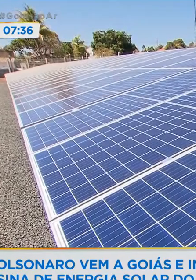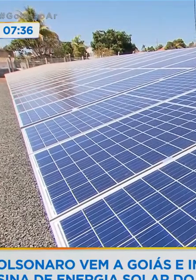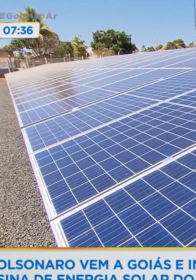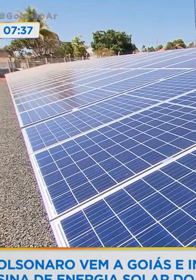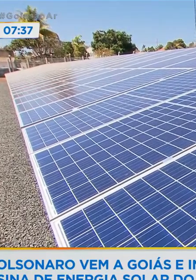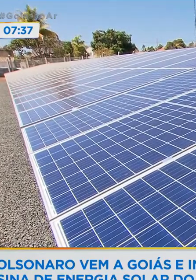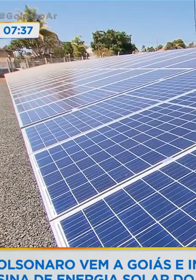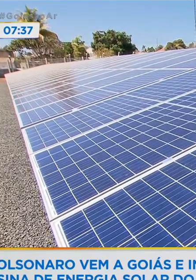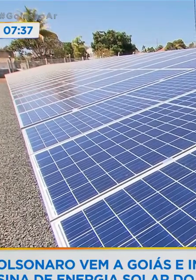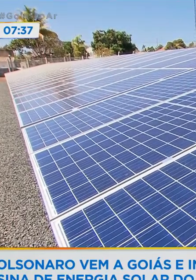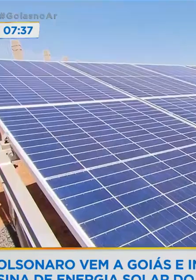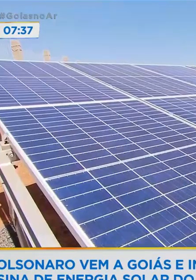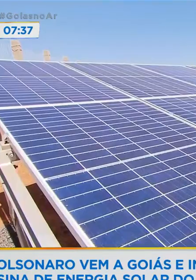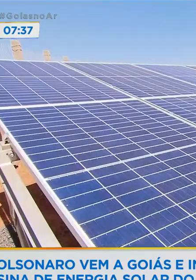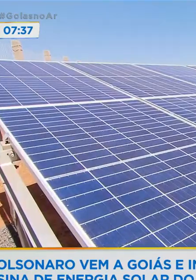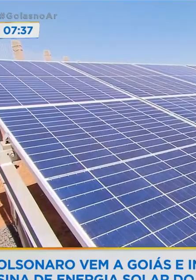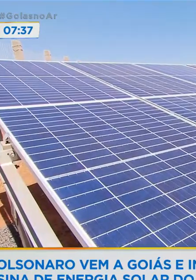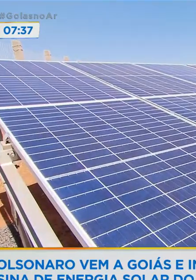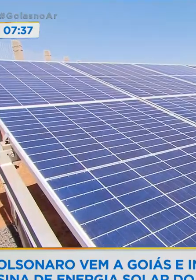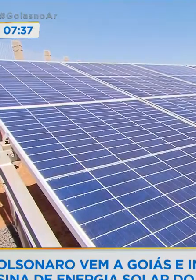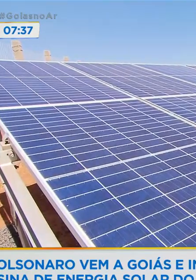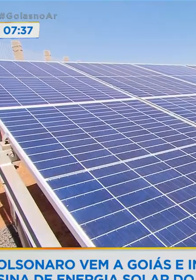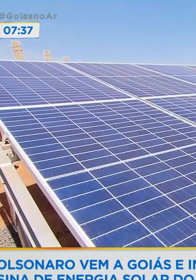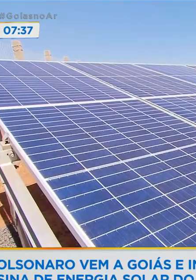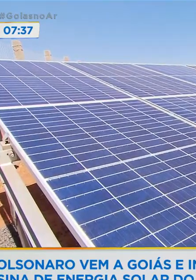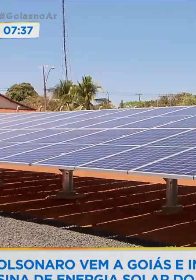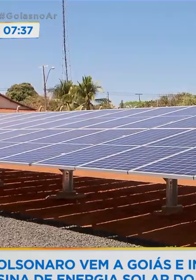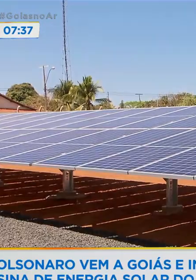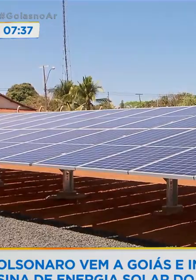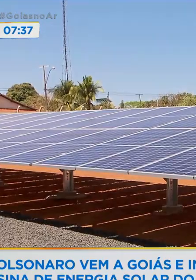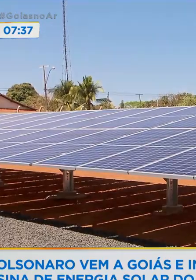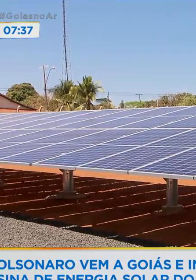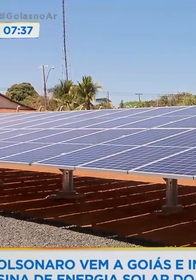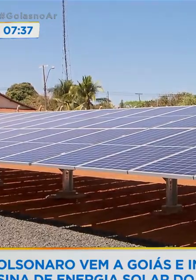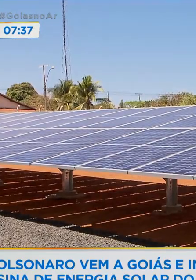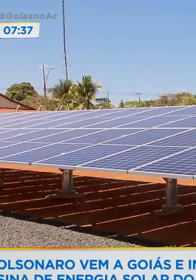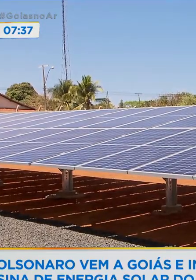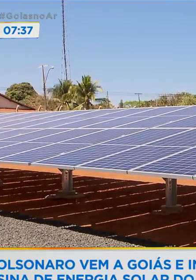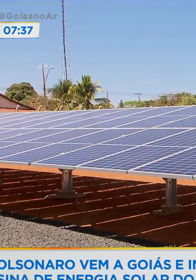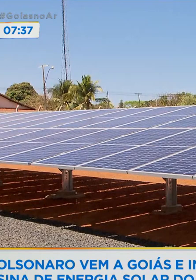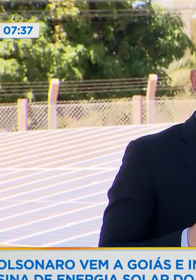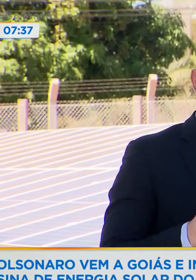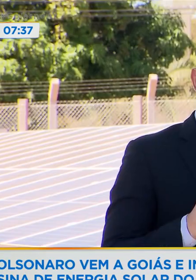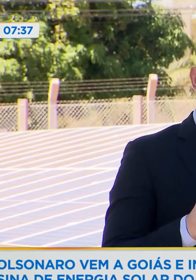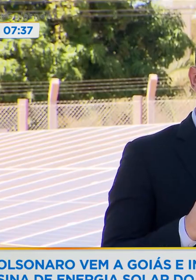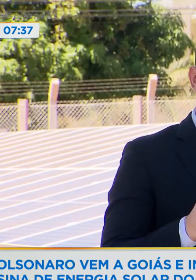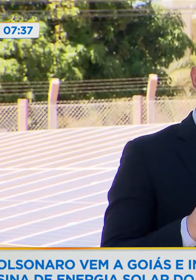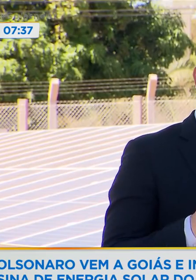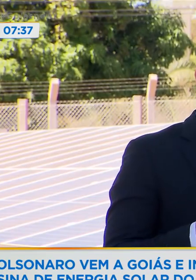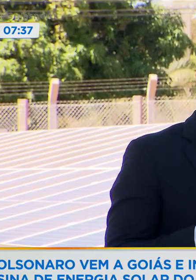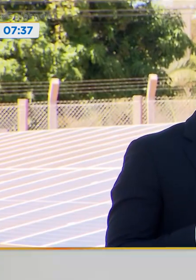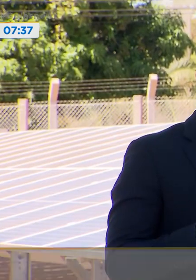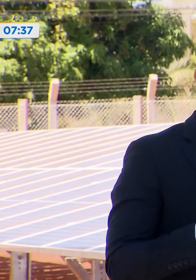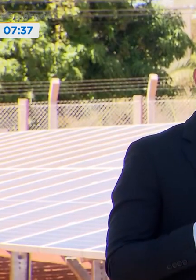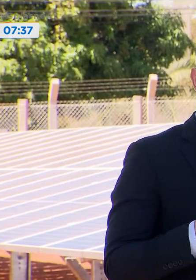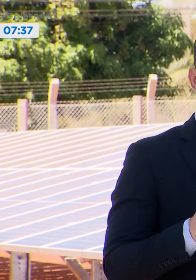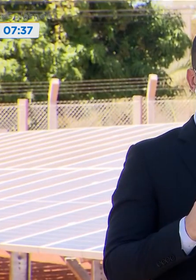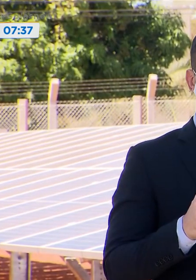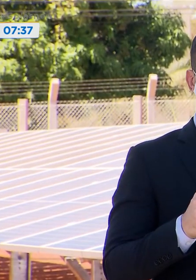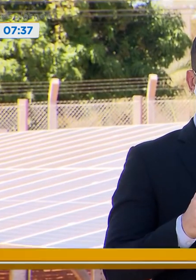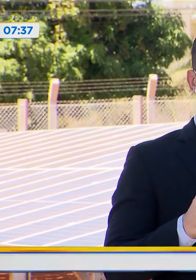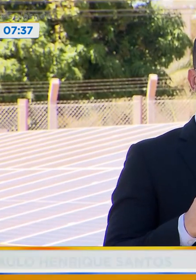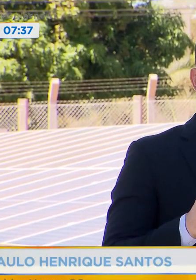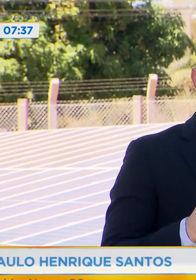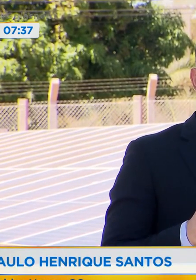75 mil metros quadrados e quase 17 mil painéis fotovoltaicos a energia produzida aqui